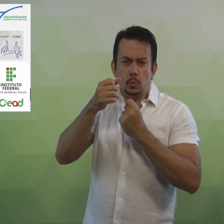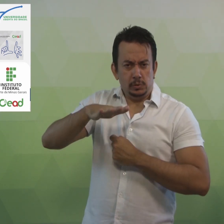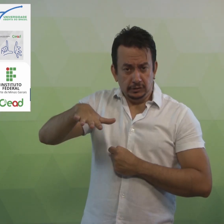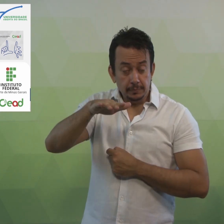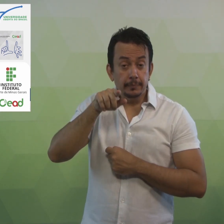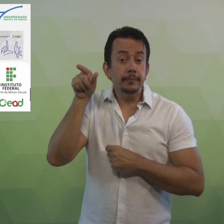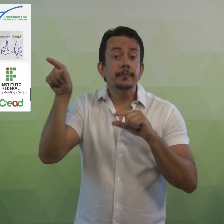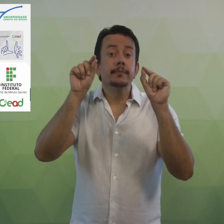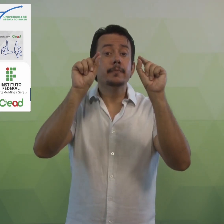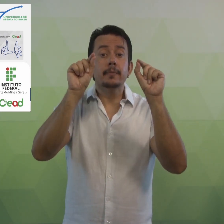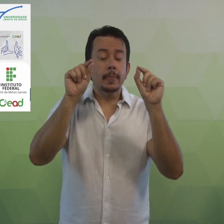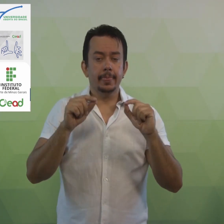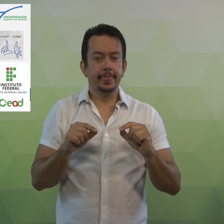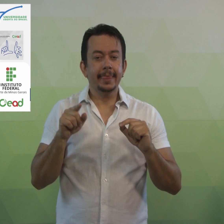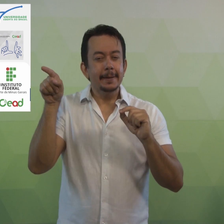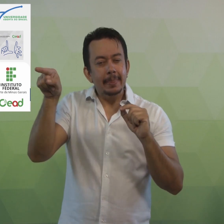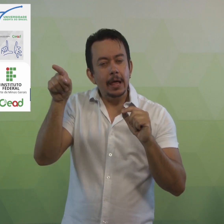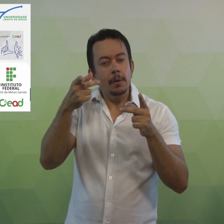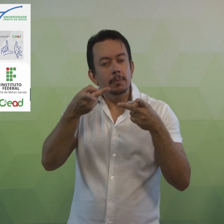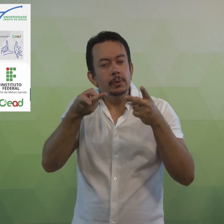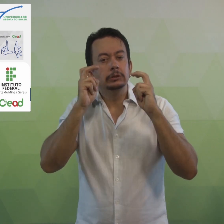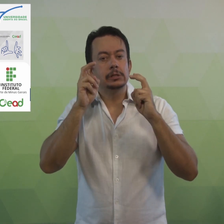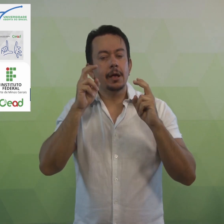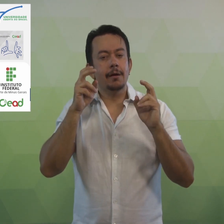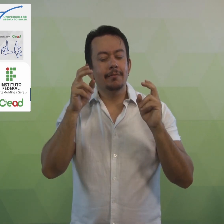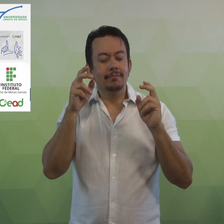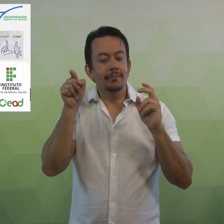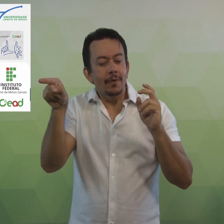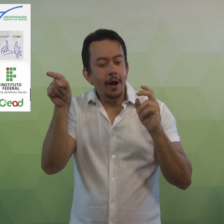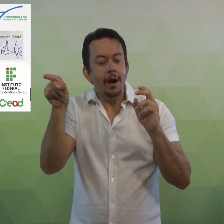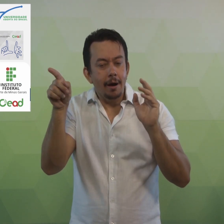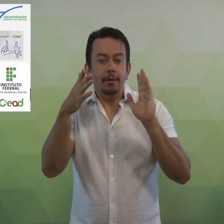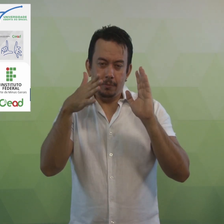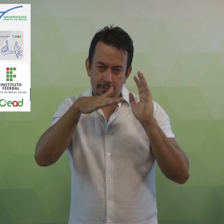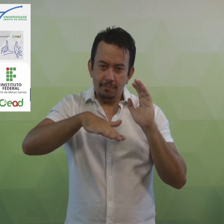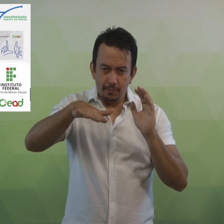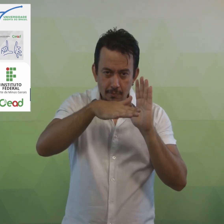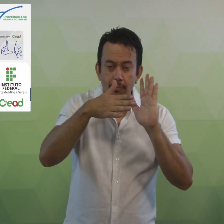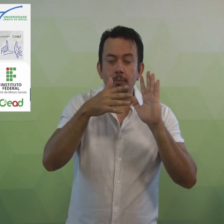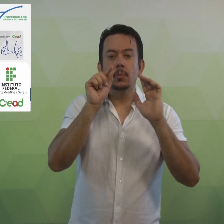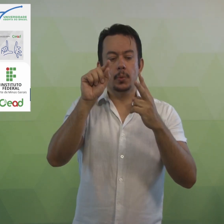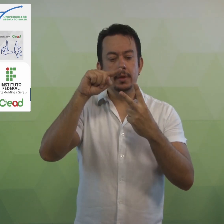aprofundado, mas vocês têm total liberdade para estar estudando mais sobre ele.